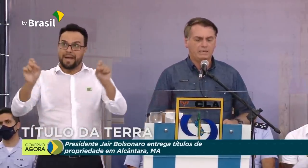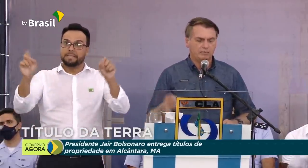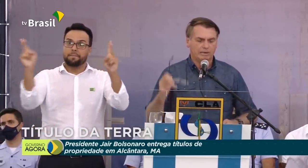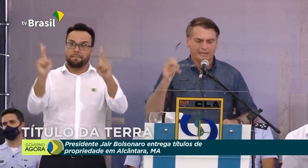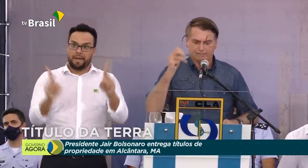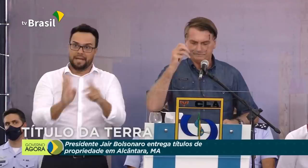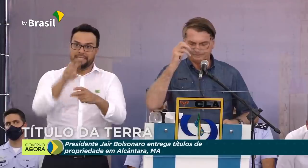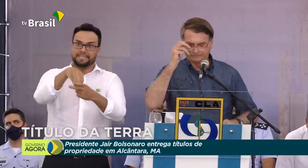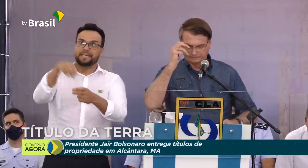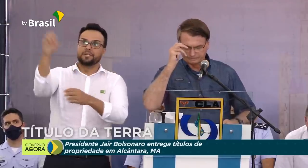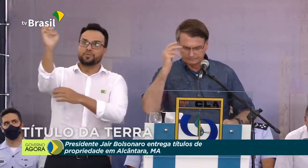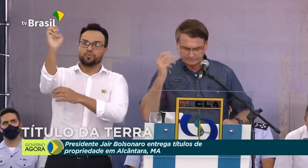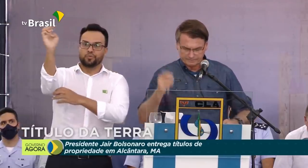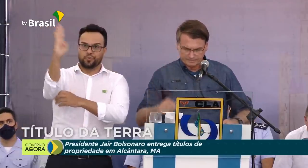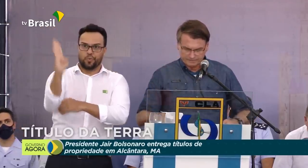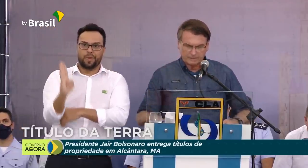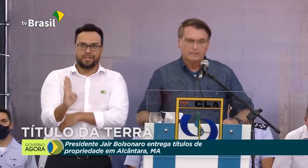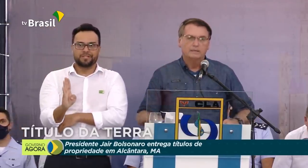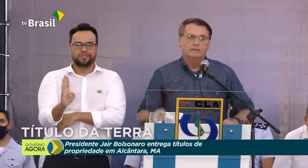é inigualável.